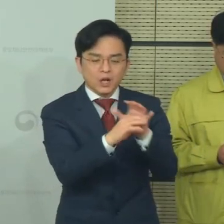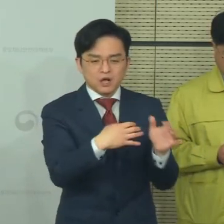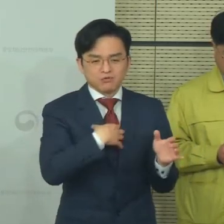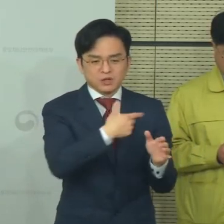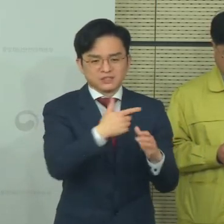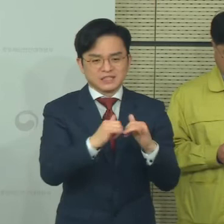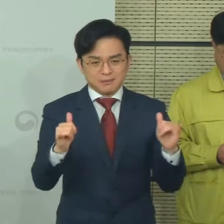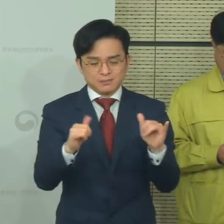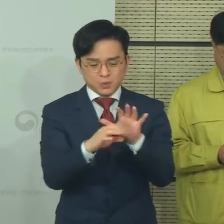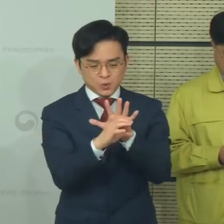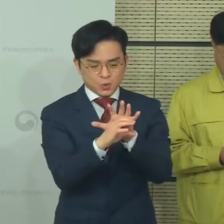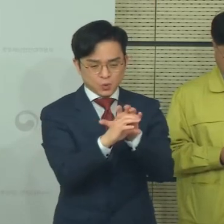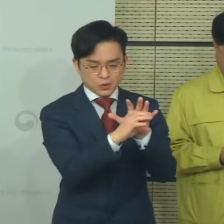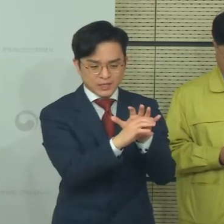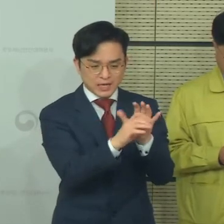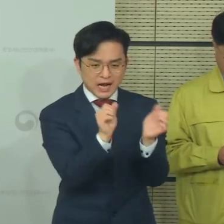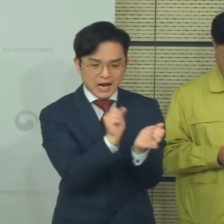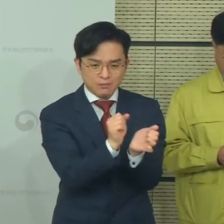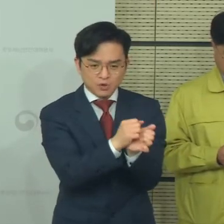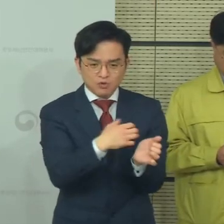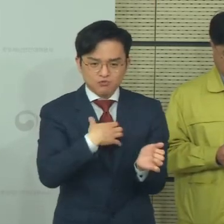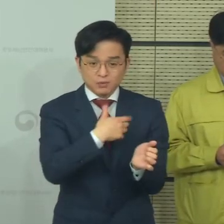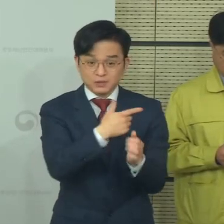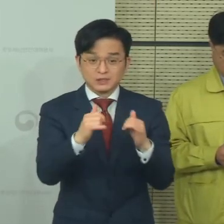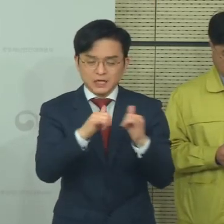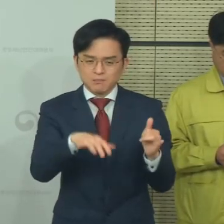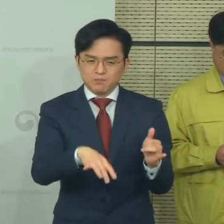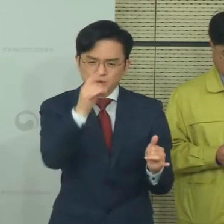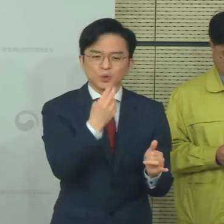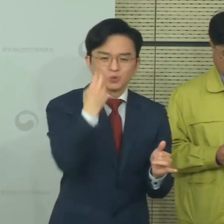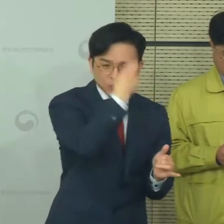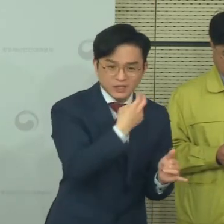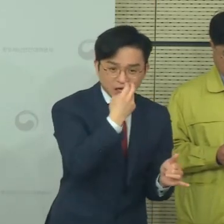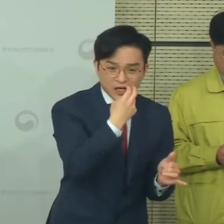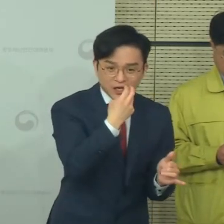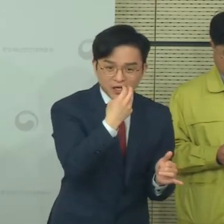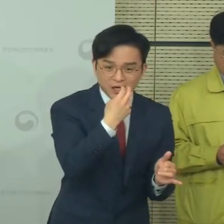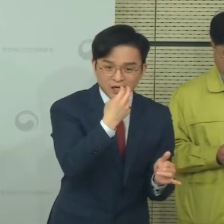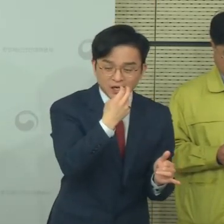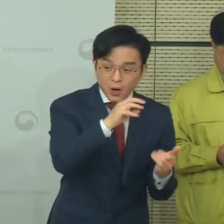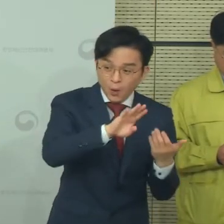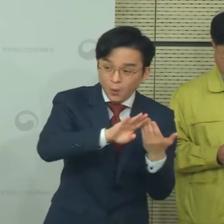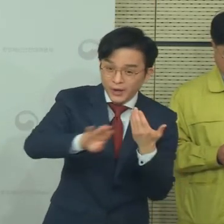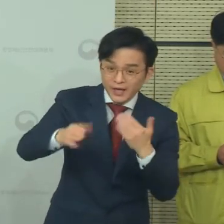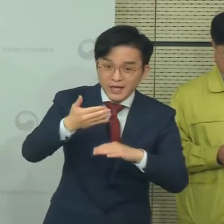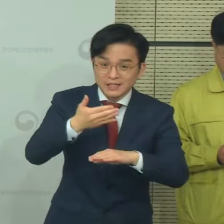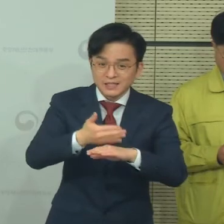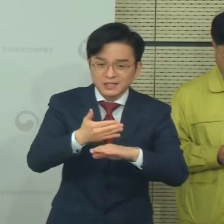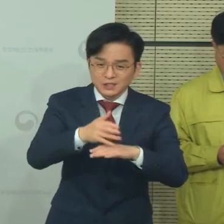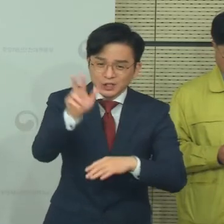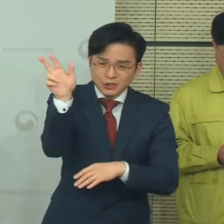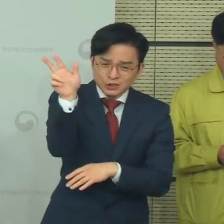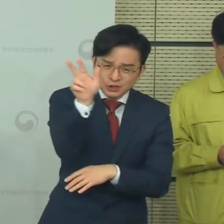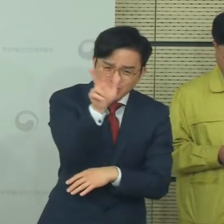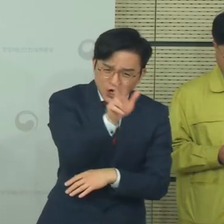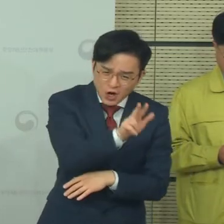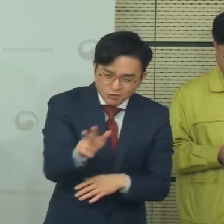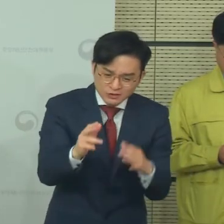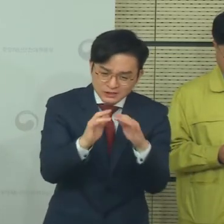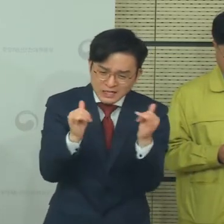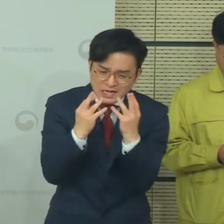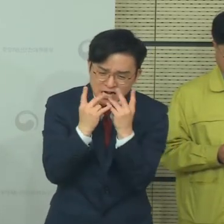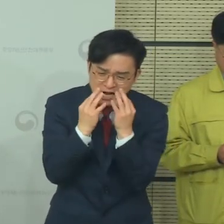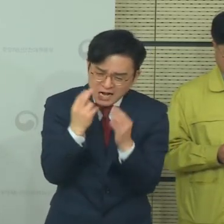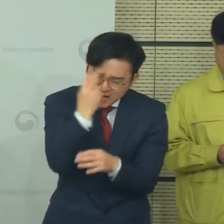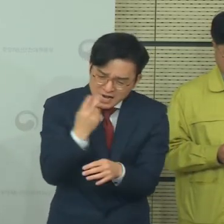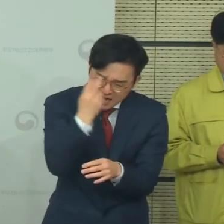제안하시듯이 하나의 인구 집단 전체를 다 진단검사를 하기에는 아직 저희의 검사량이 그렇게까지 따라가지는 못하는 측면이 있다는 걸